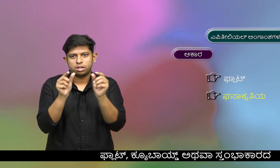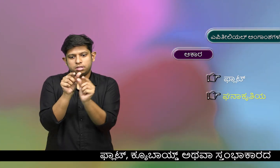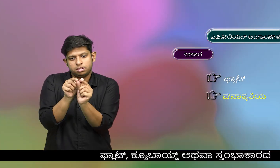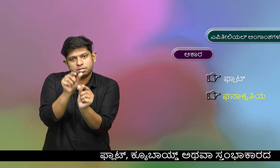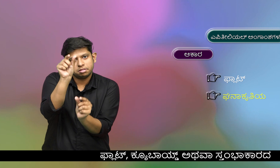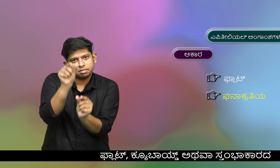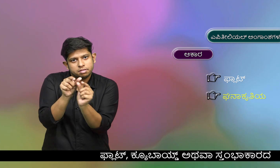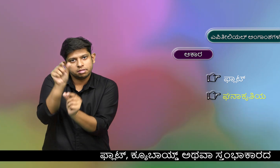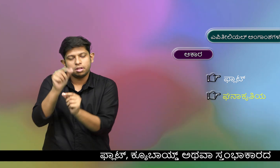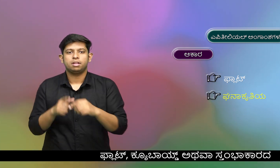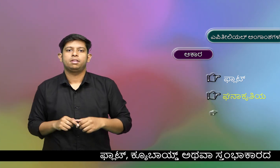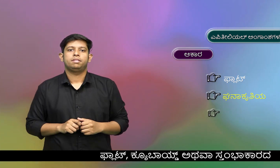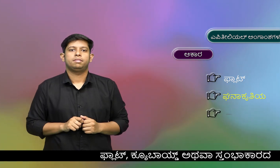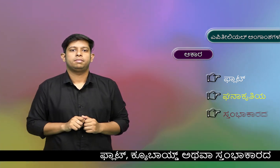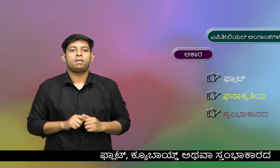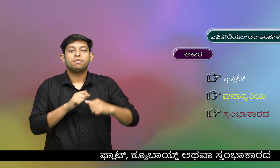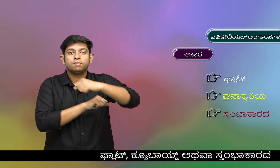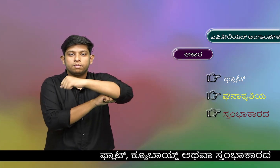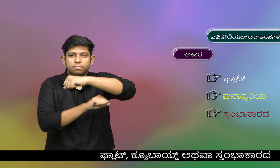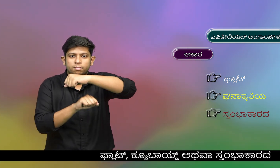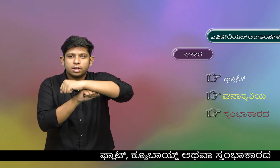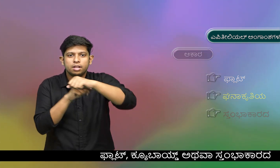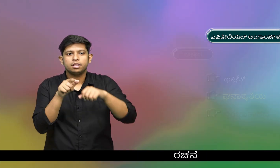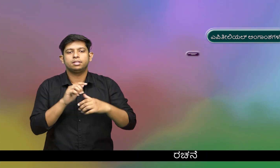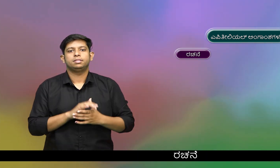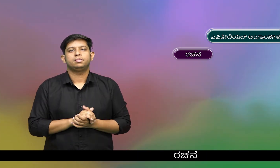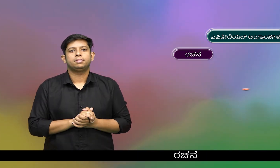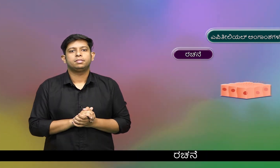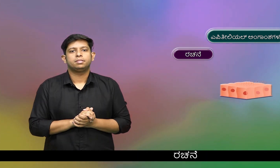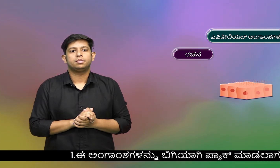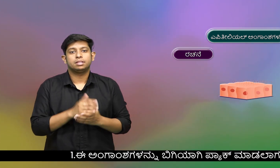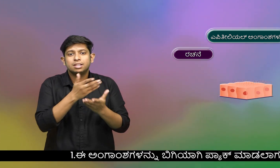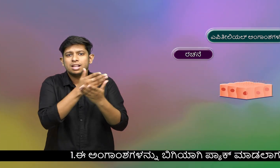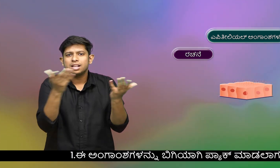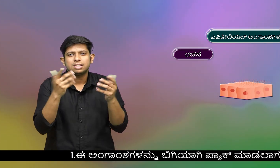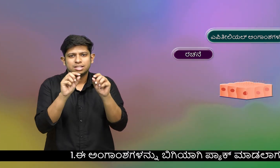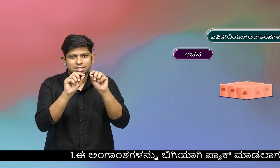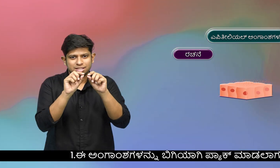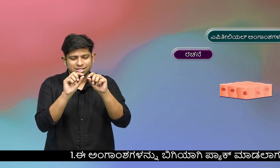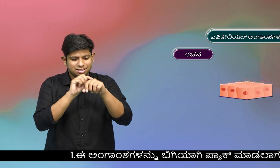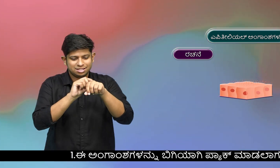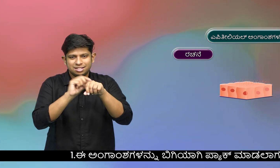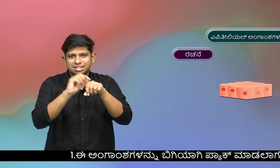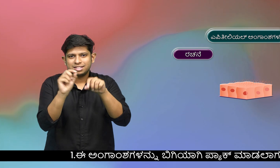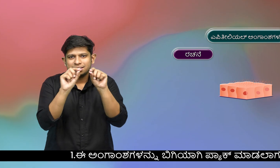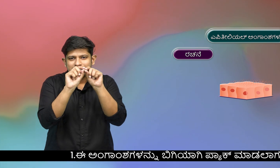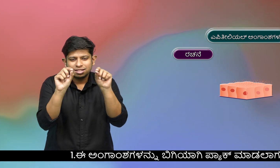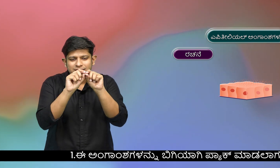ಕ್ಯೂಬಾಯ್ಡ್ ಅಥವಾ ಸ್ತಂಭಾಕಾರದ. ರಚನೆ: 1. ಈ ಅಂಗಾಂಶಗಳನ್ನು ಬಿಗಿಯಾಗಿ